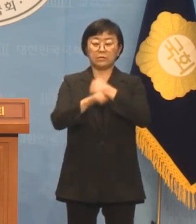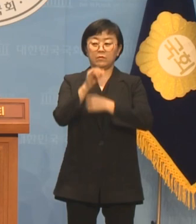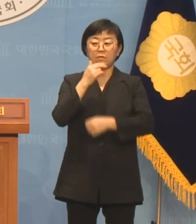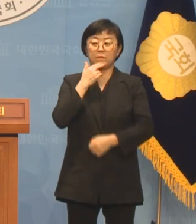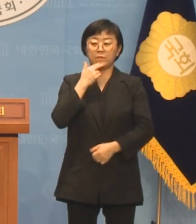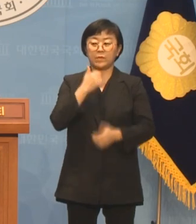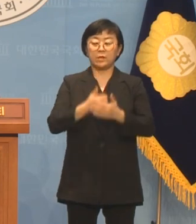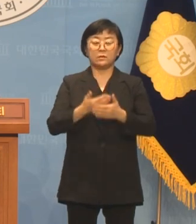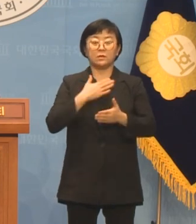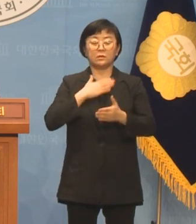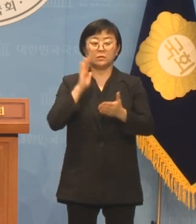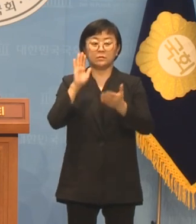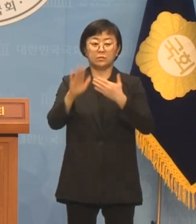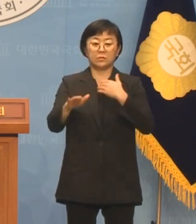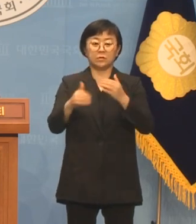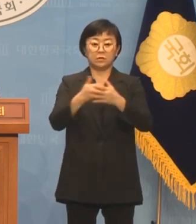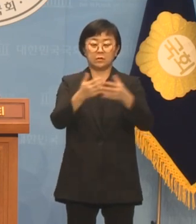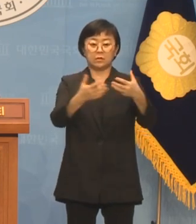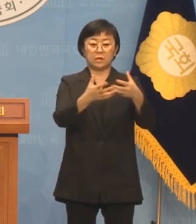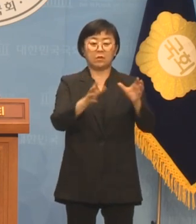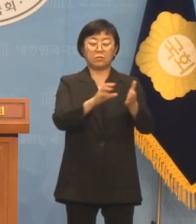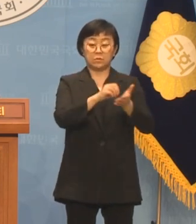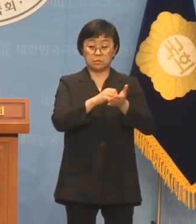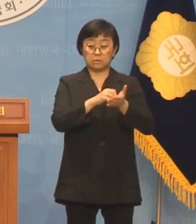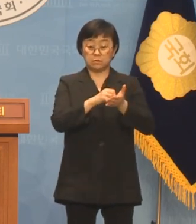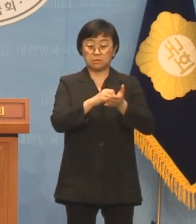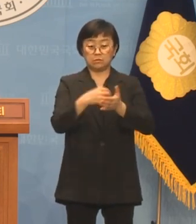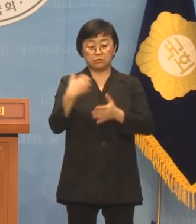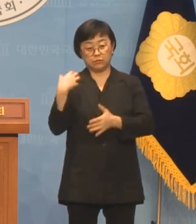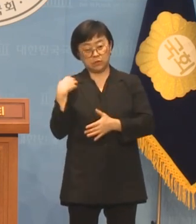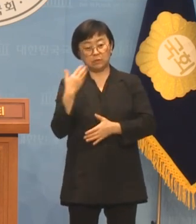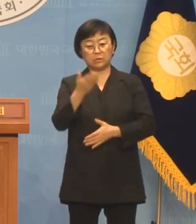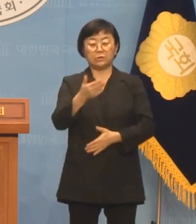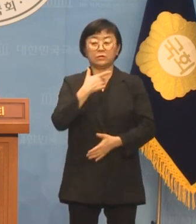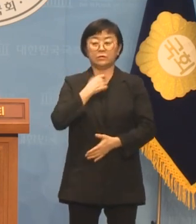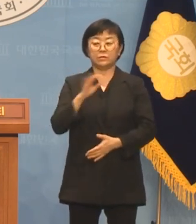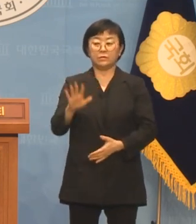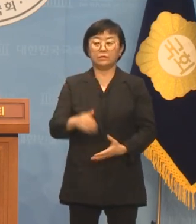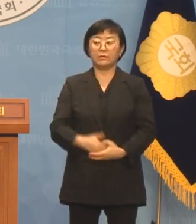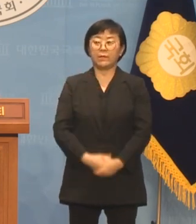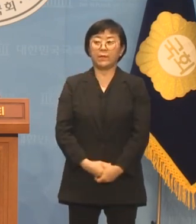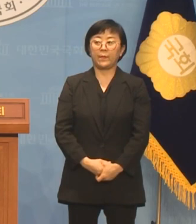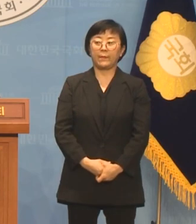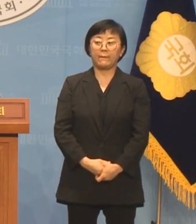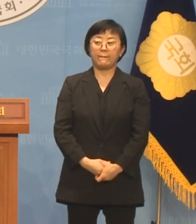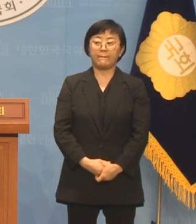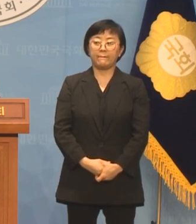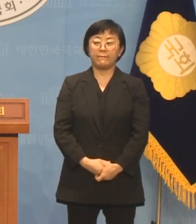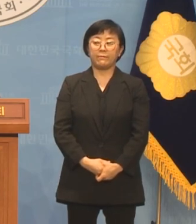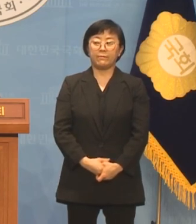없습니다. 저는 더 이상 당원분들께 부담을 드리고 싶지 않습니다.